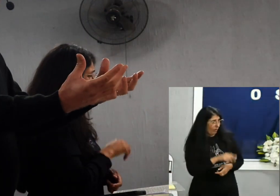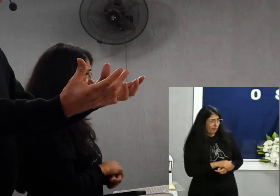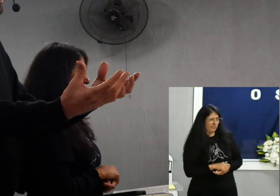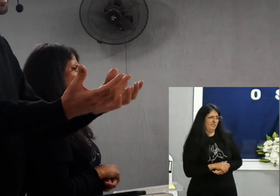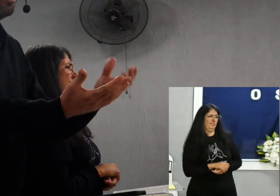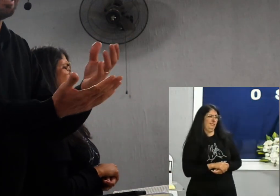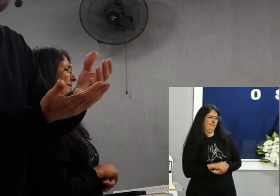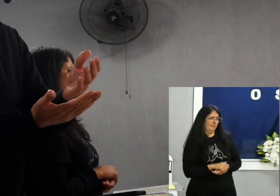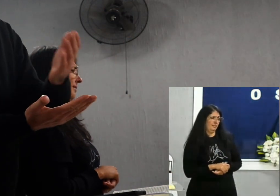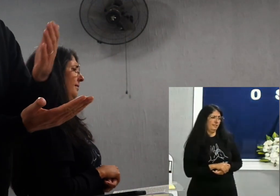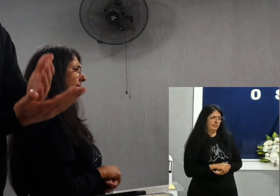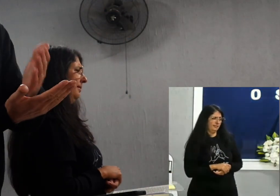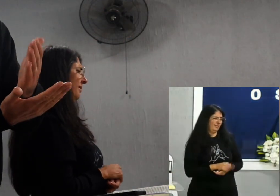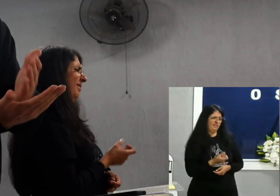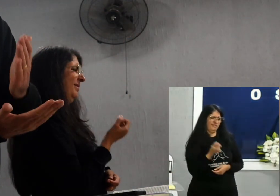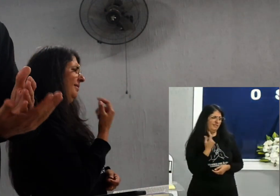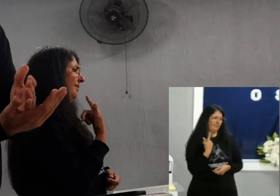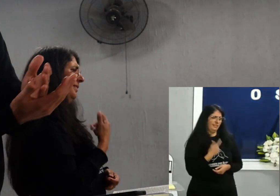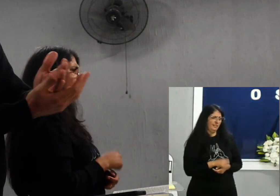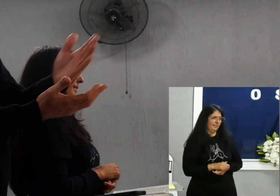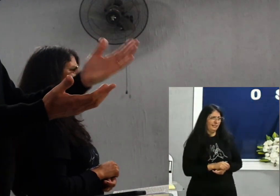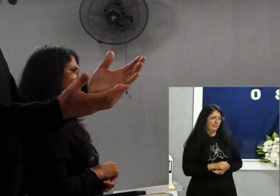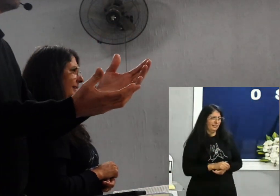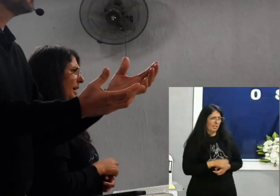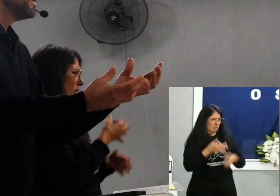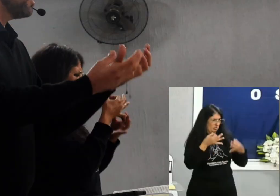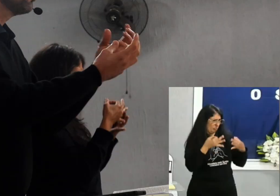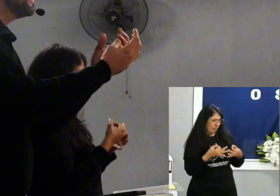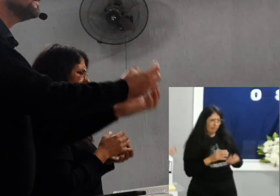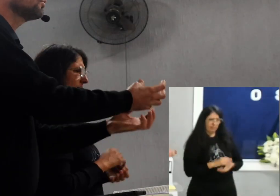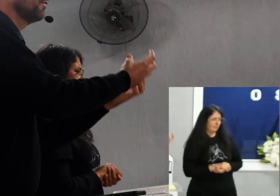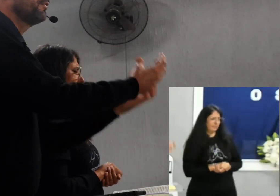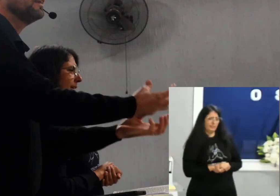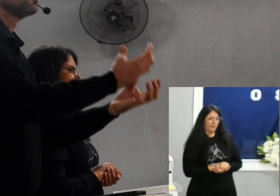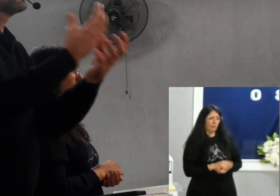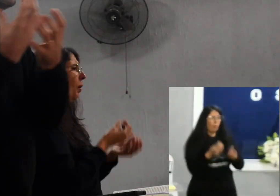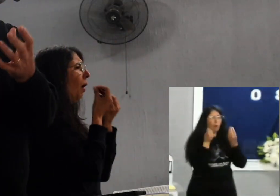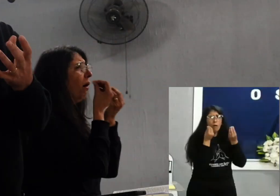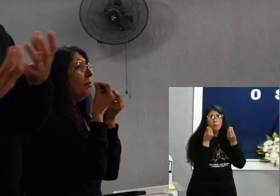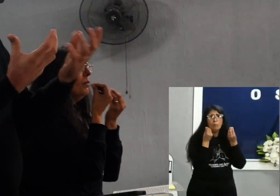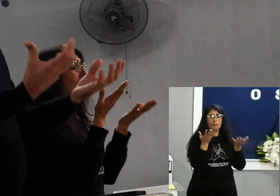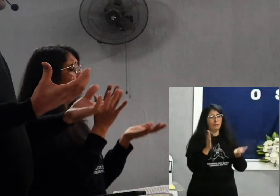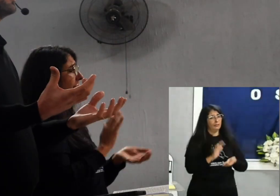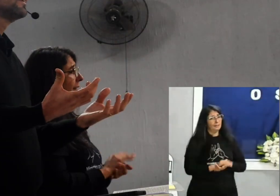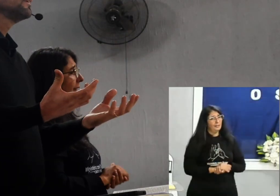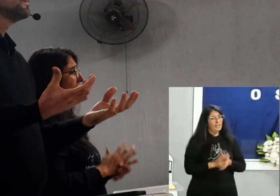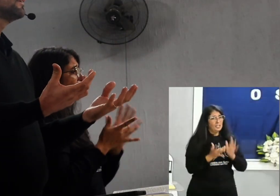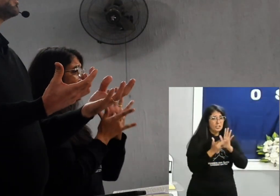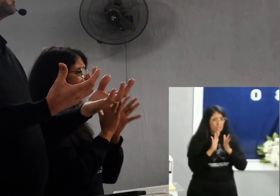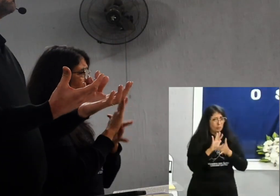para começo de conversa, não cabe no padrão humano de justiça. Como que pode alguém sofrer no lugar do outro?